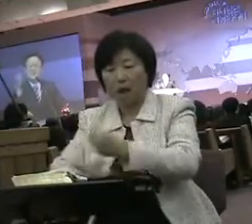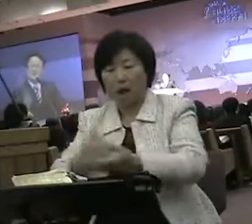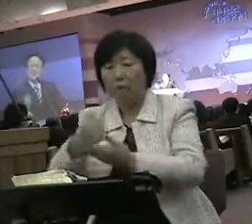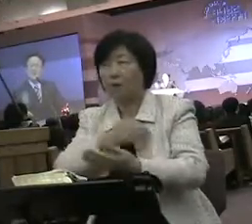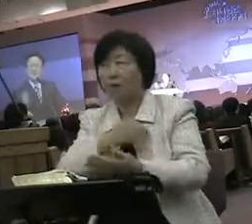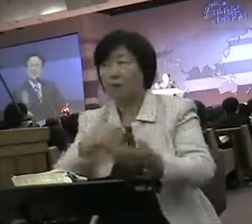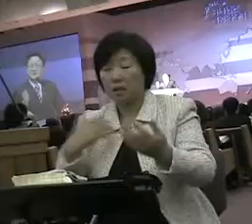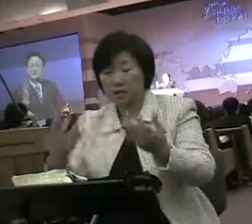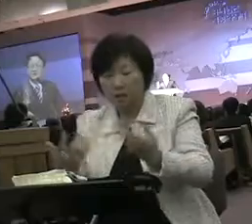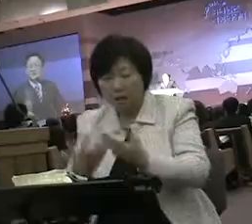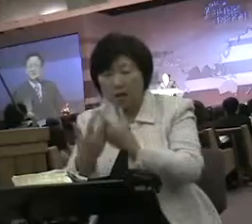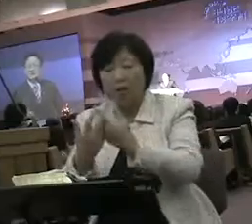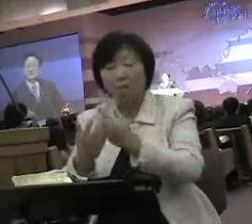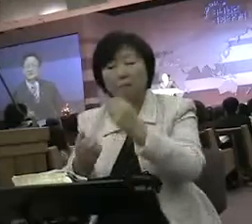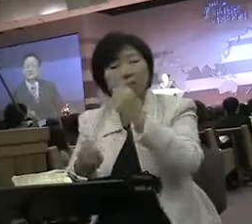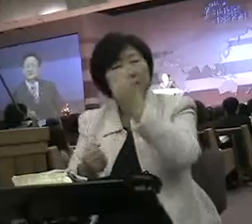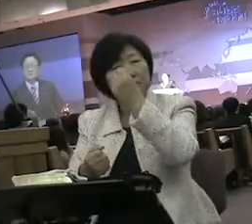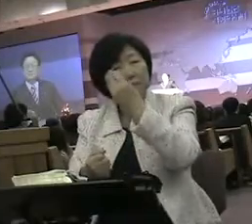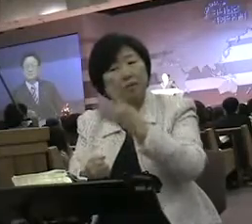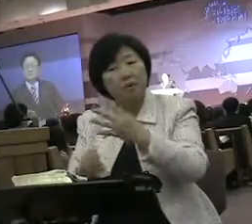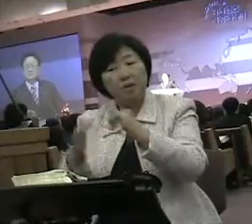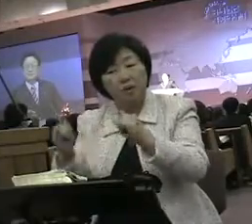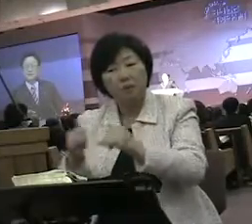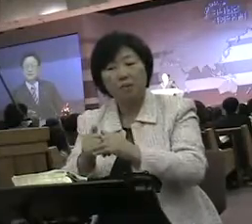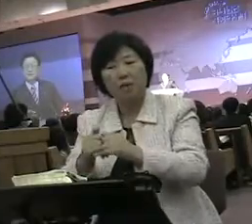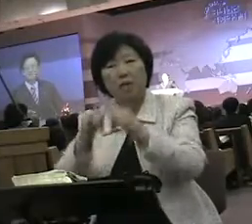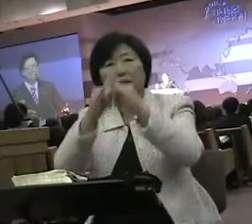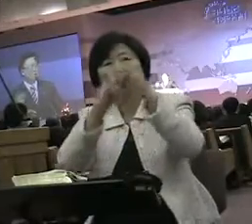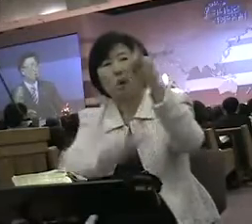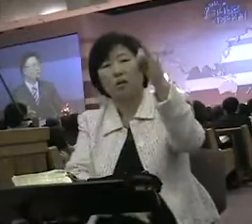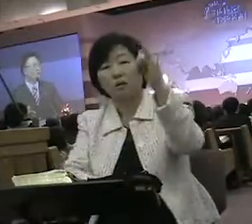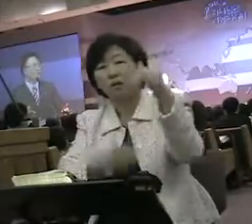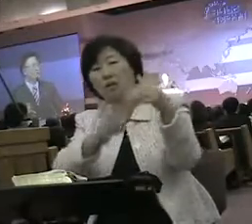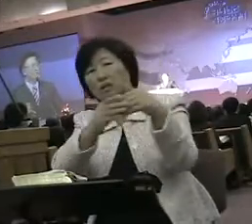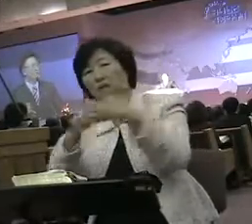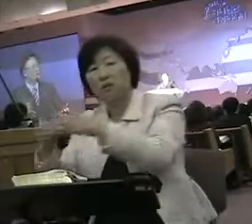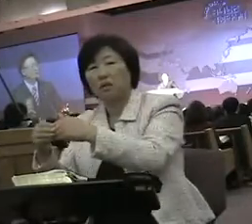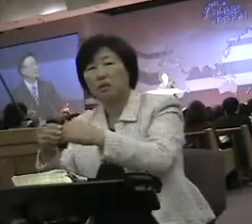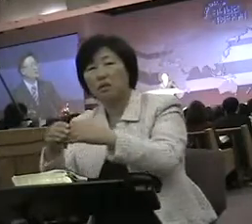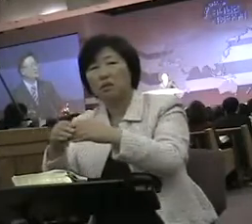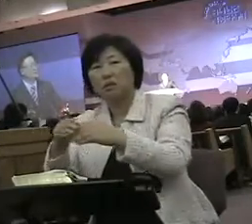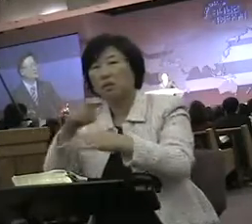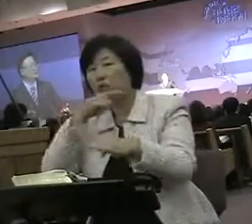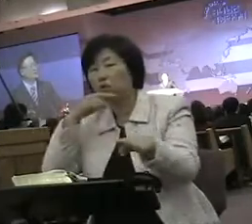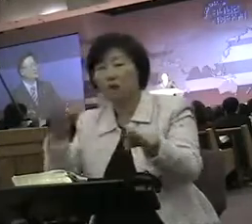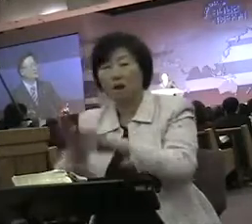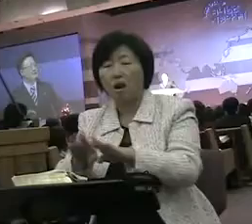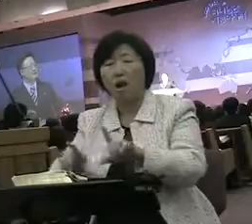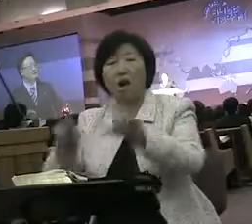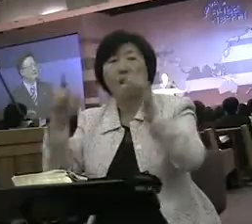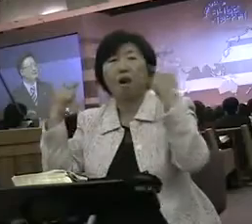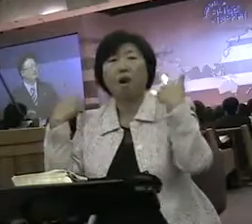찬 몇 사람이 역사를 끌어가는 것입니다. 주일학교 교육은 어렵습니다.